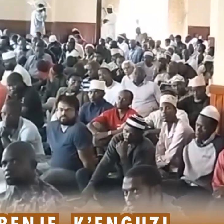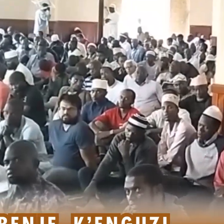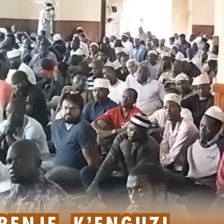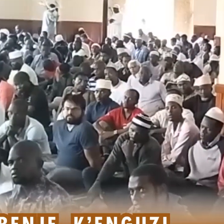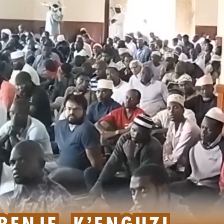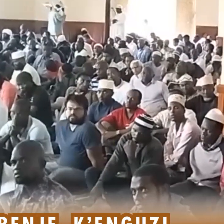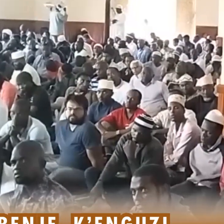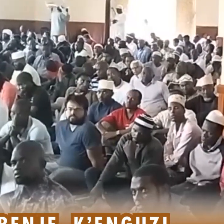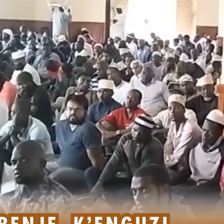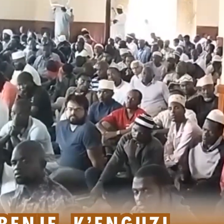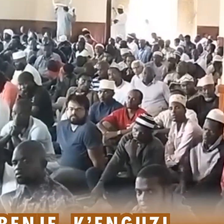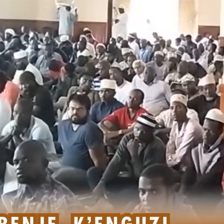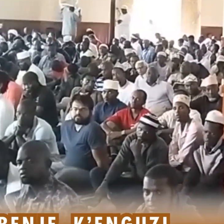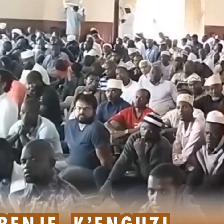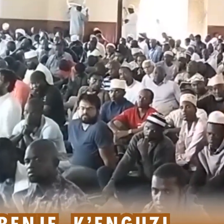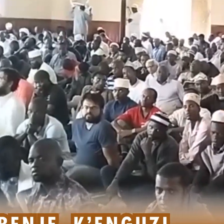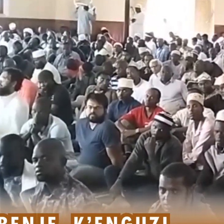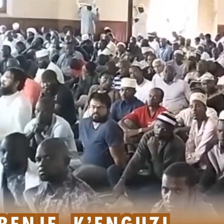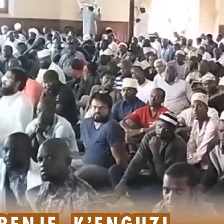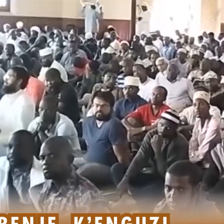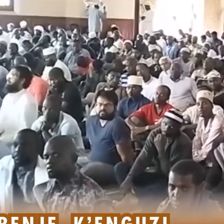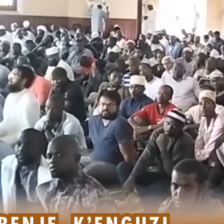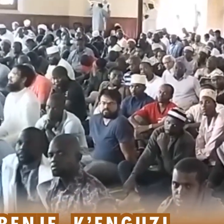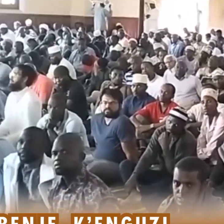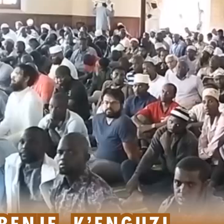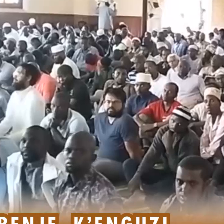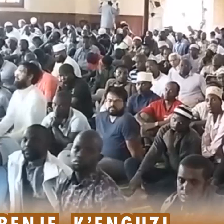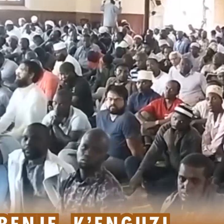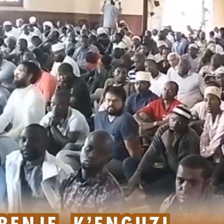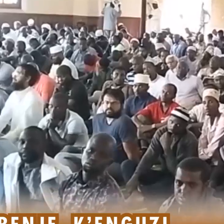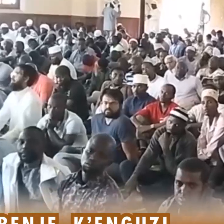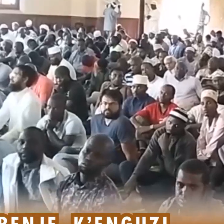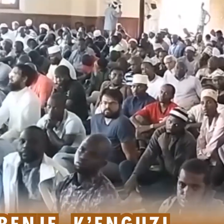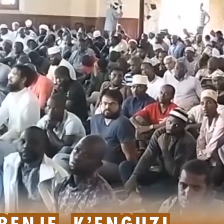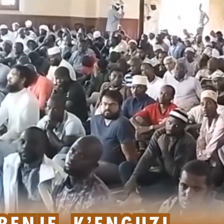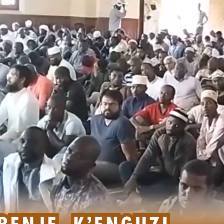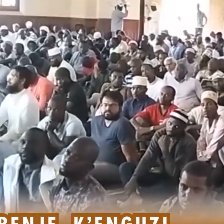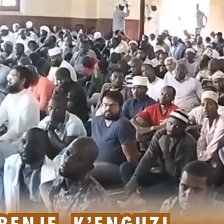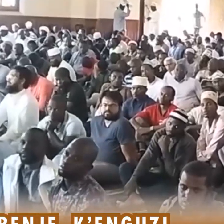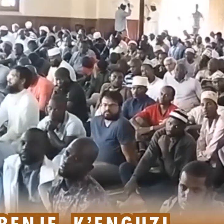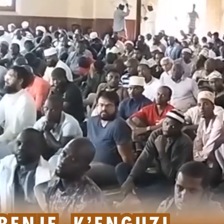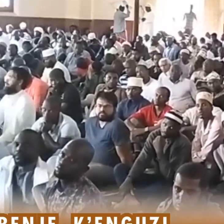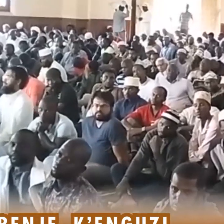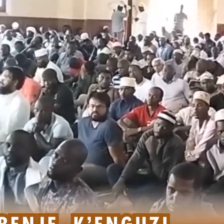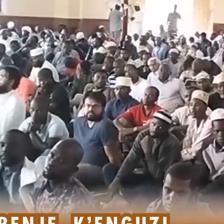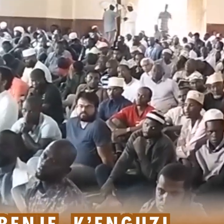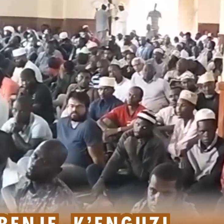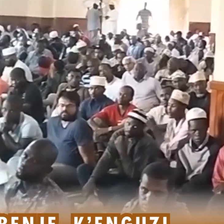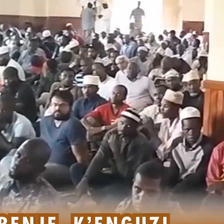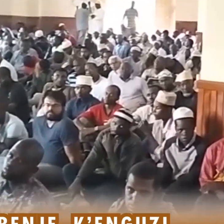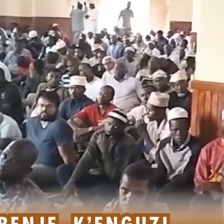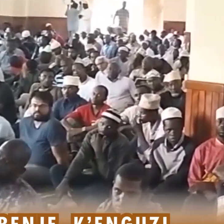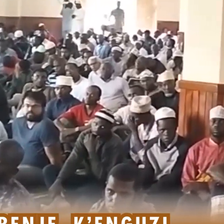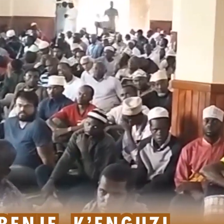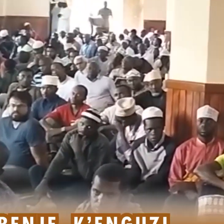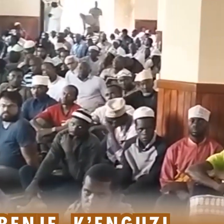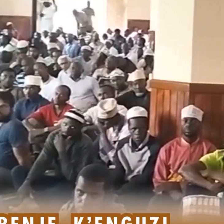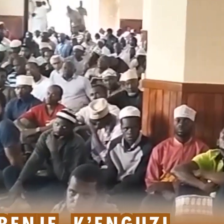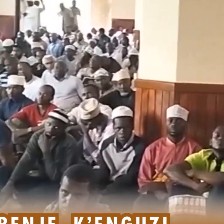bagezi. Nga na defending echo. Enguzi ekyuse ebyo byonna n'ebifuula ku layini efaanana bw'etyo.